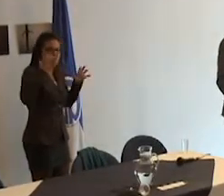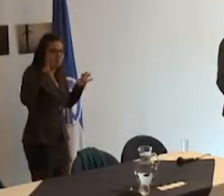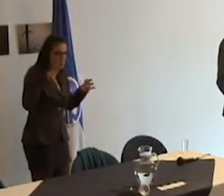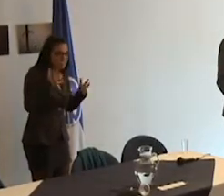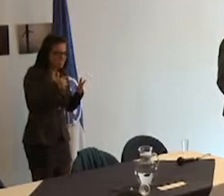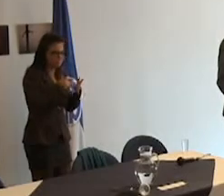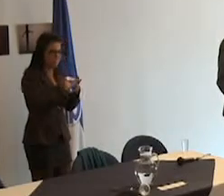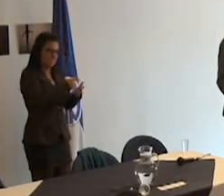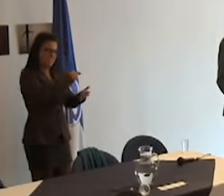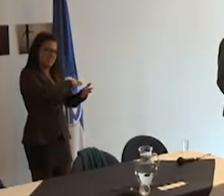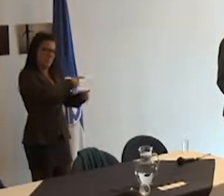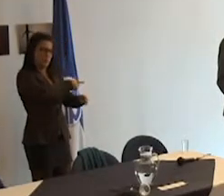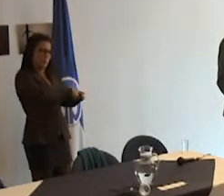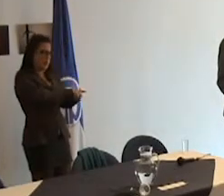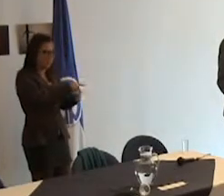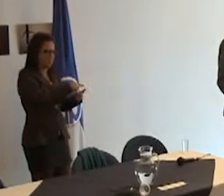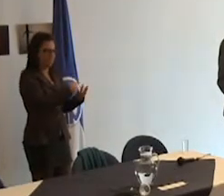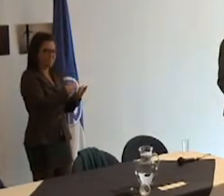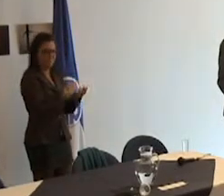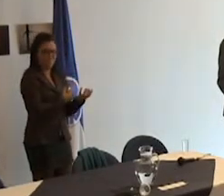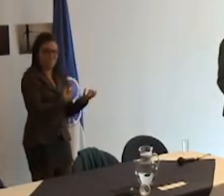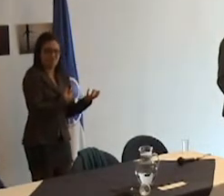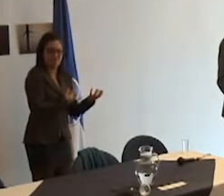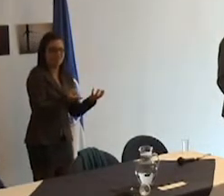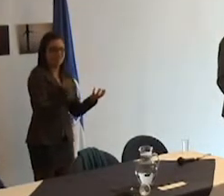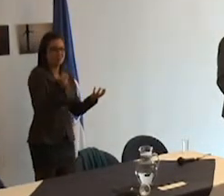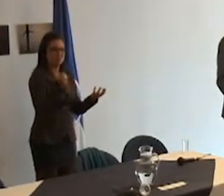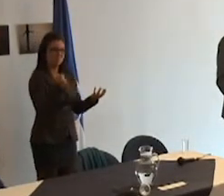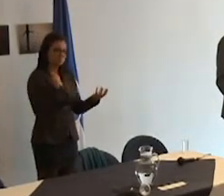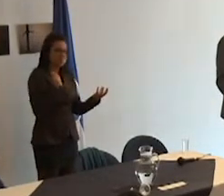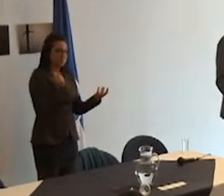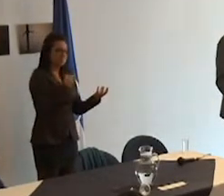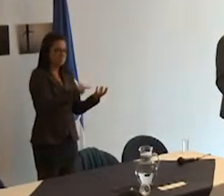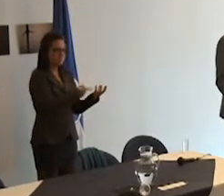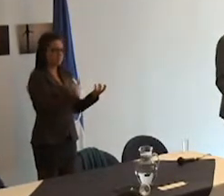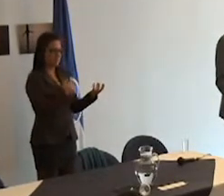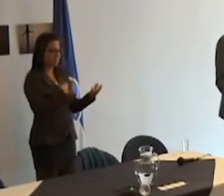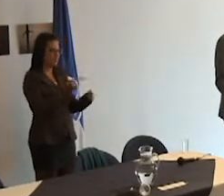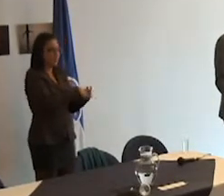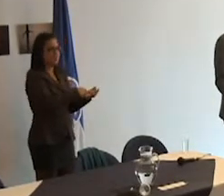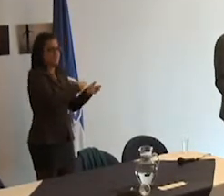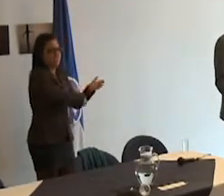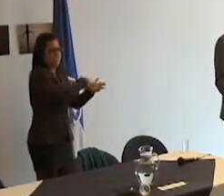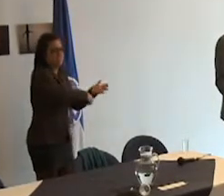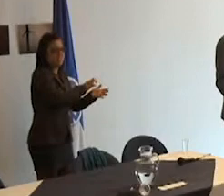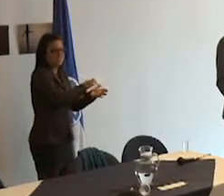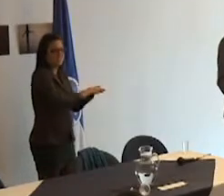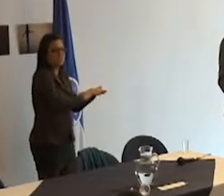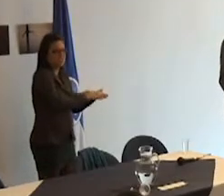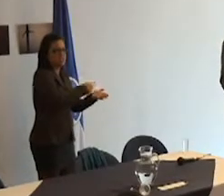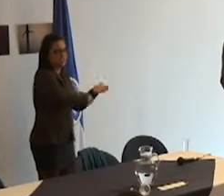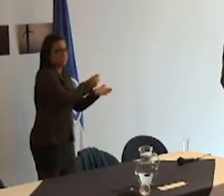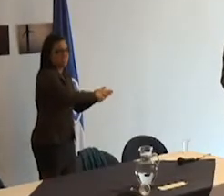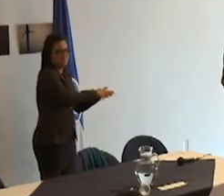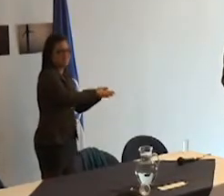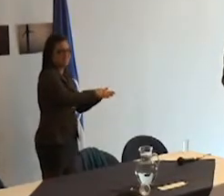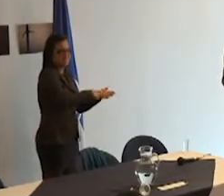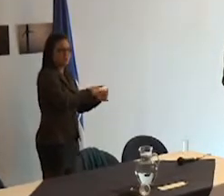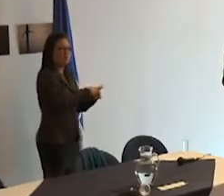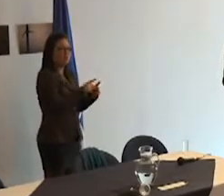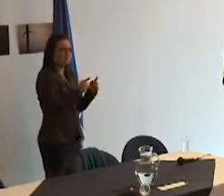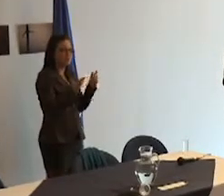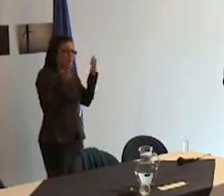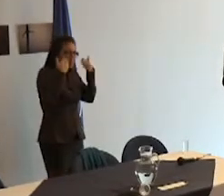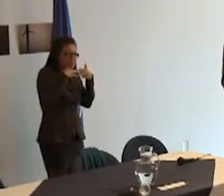de los incorregibles y de aquellos atrapados en los dispositivos de la rectificación y de las secretas